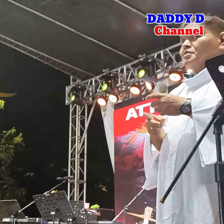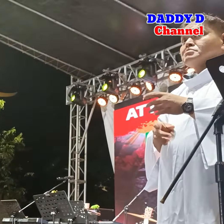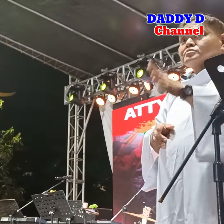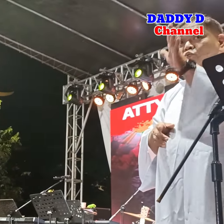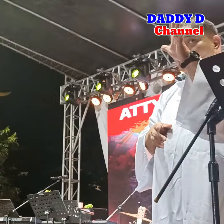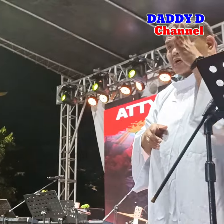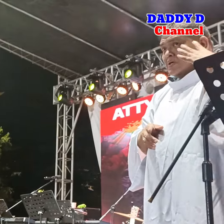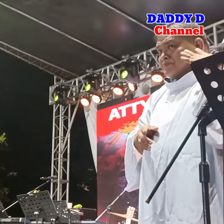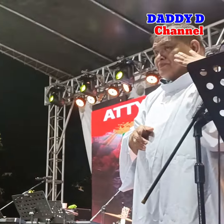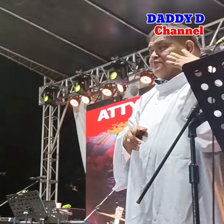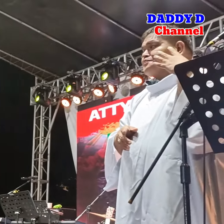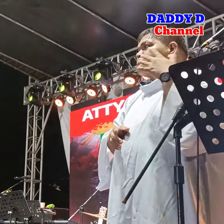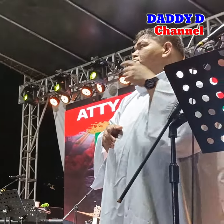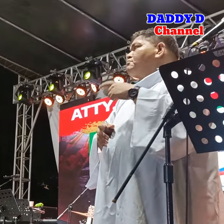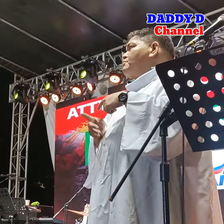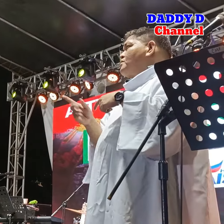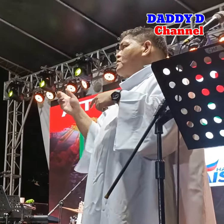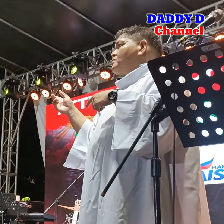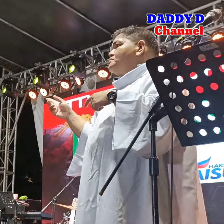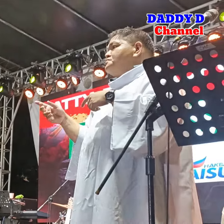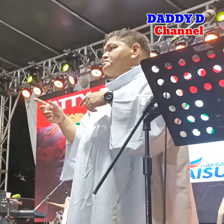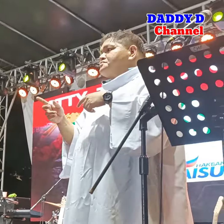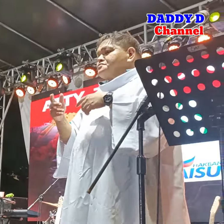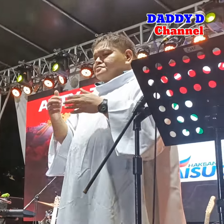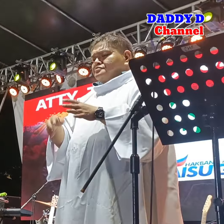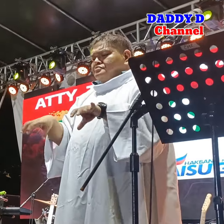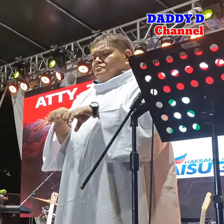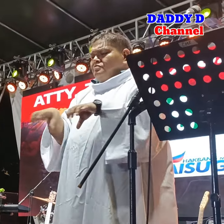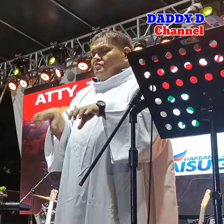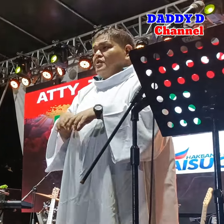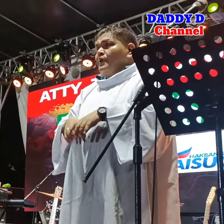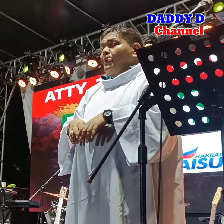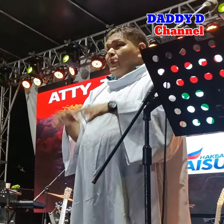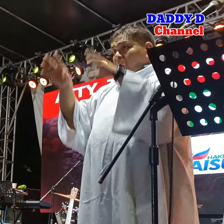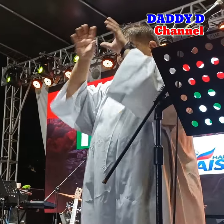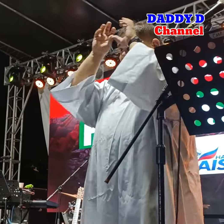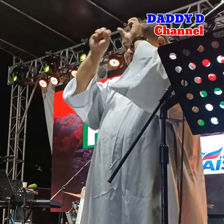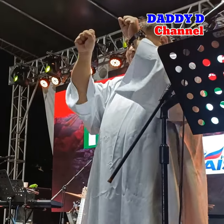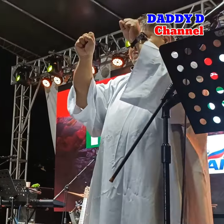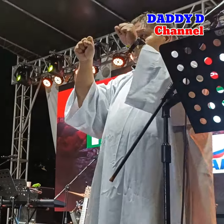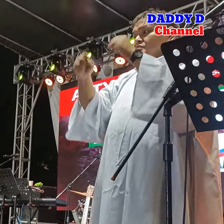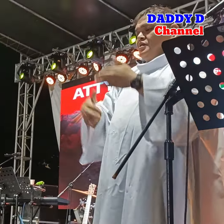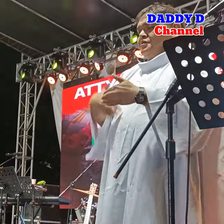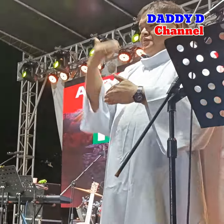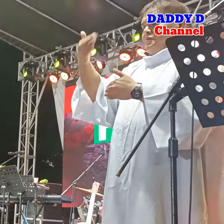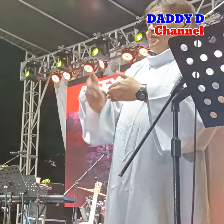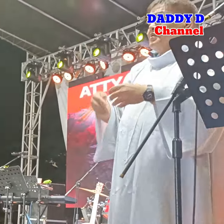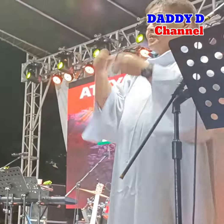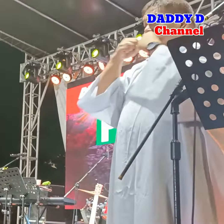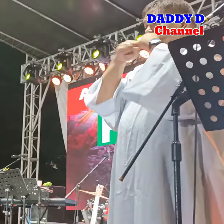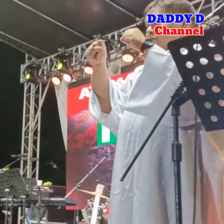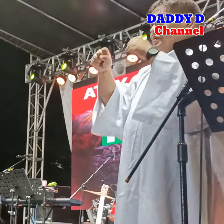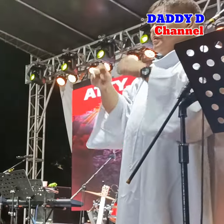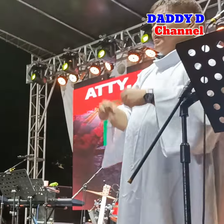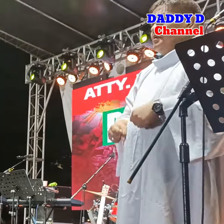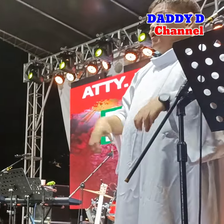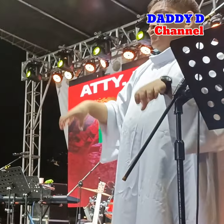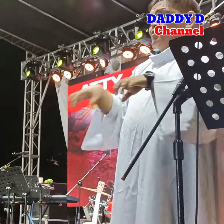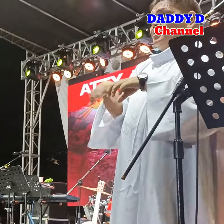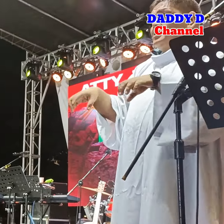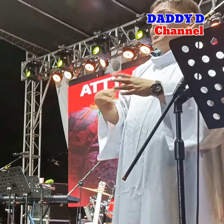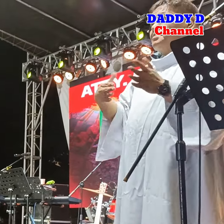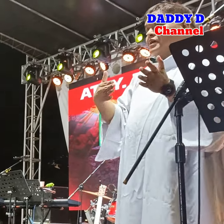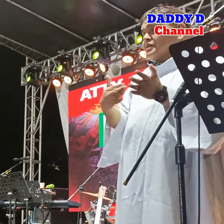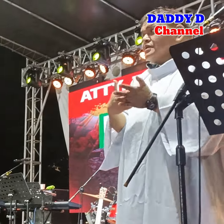muna. Demand naman natin na magtrabaho siya. So, Mr. President, matapos ang SONA, magtrabaho ka